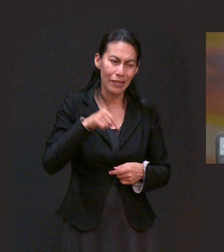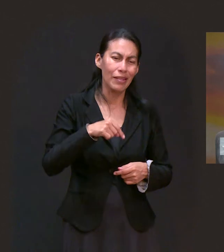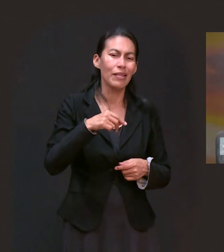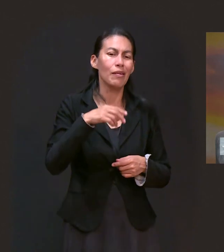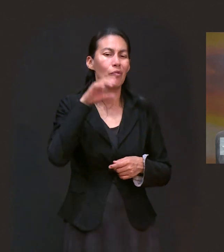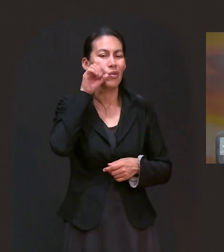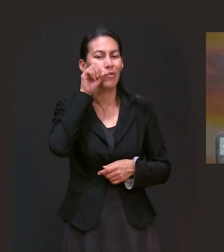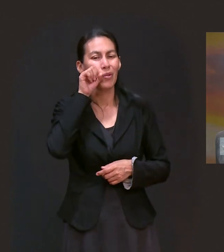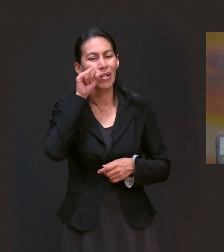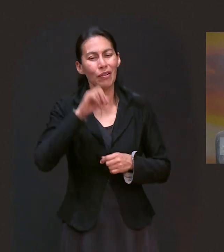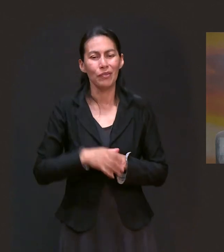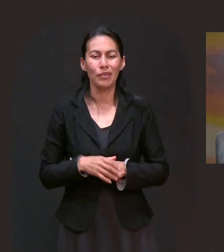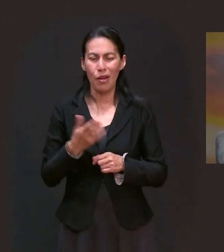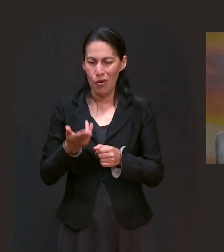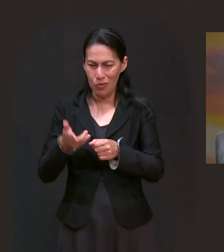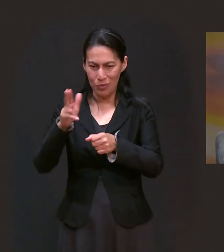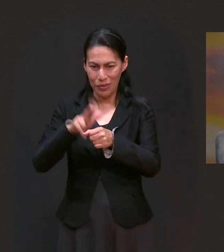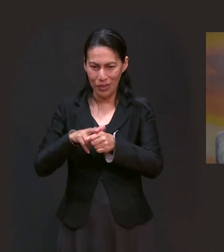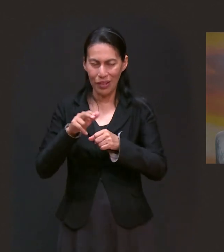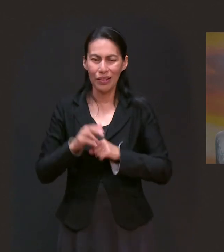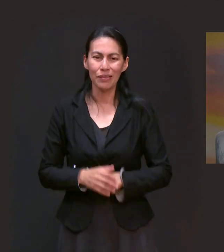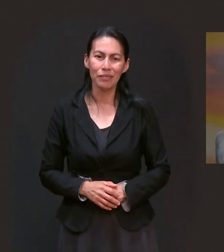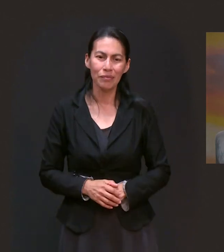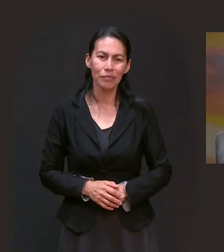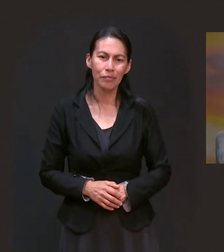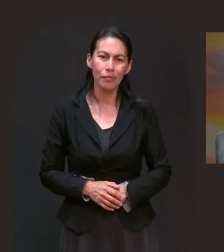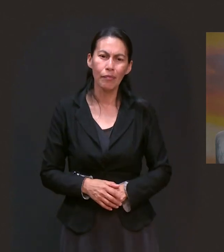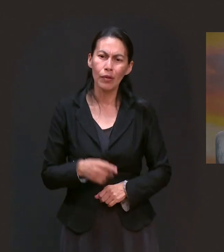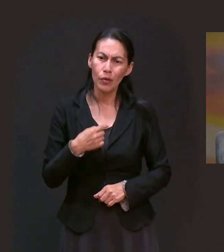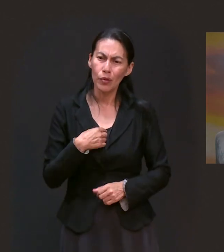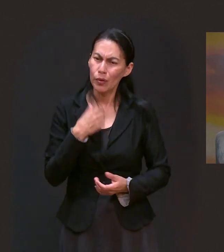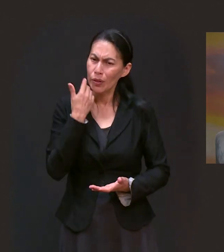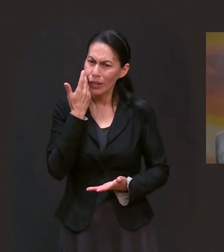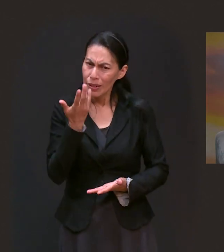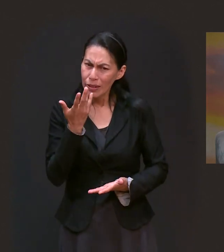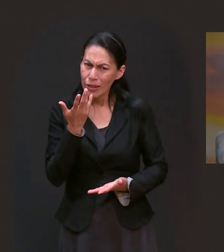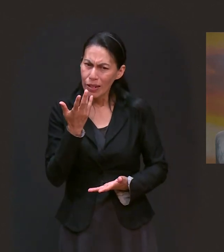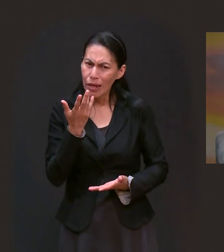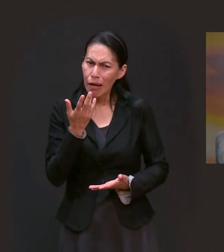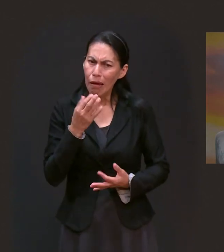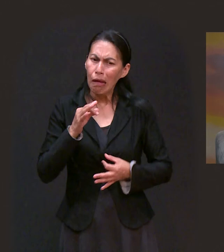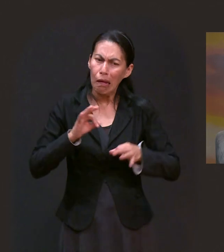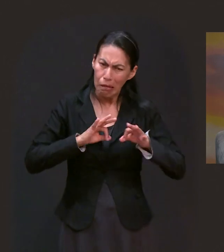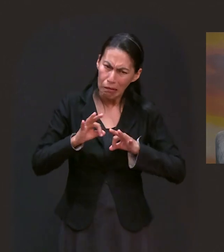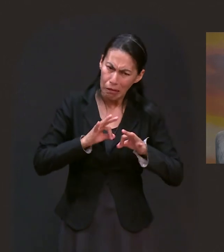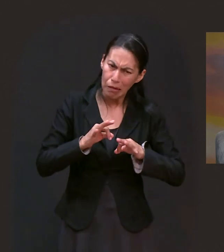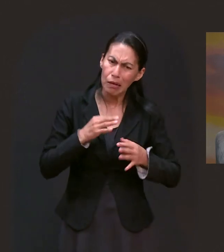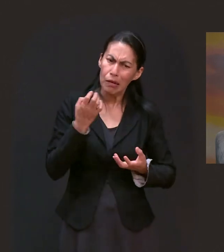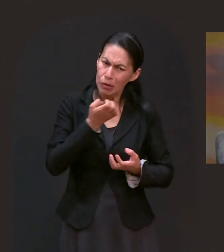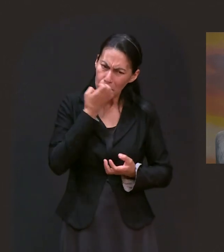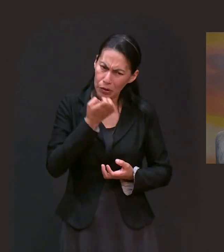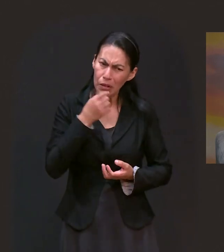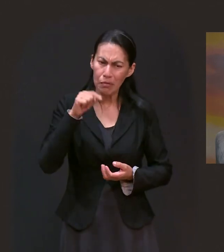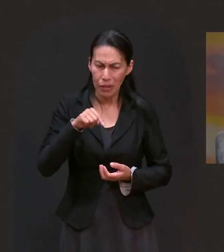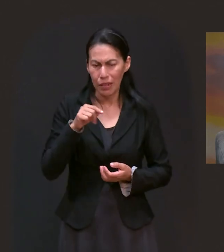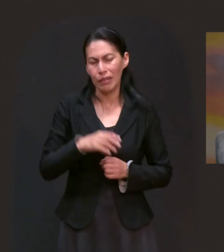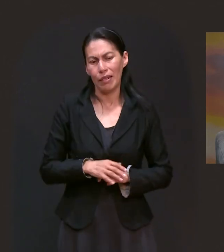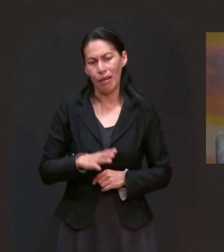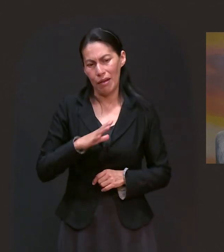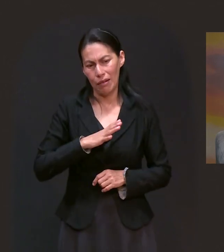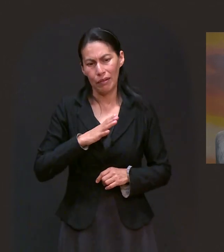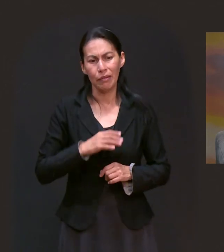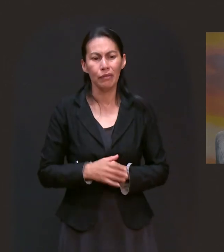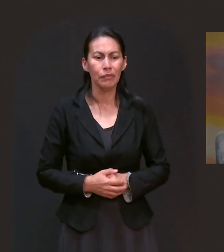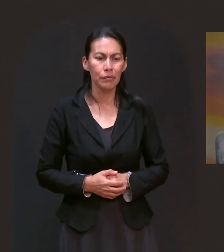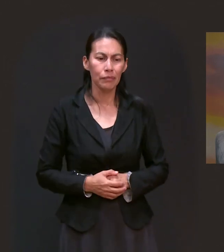montemorelos el hospital y todo entonces ahí llorando porque realmente yo quería una especialidad alta